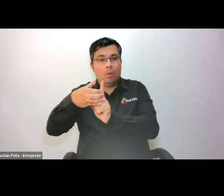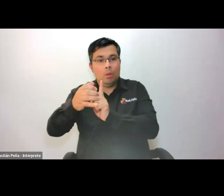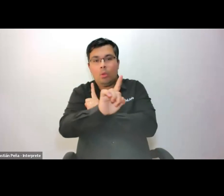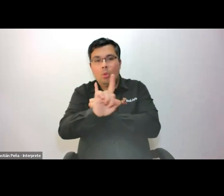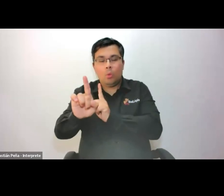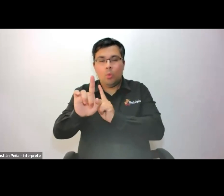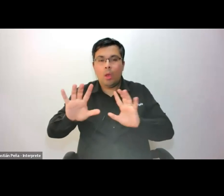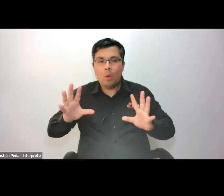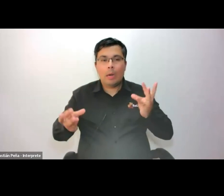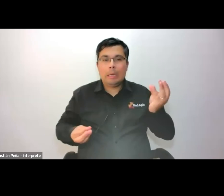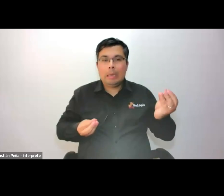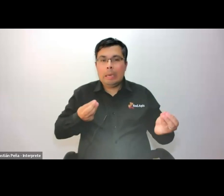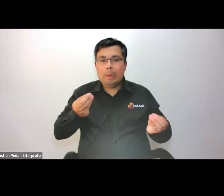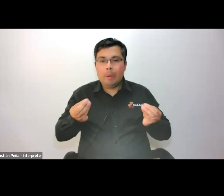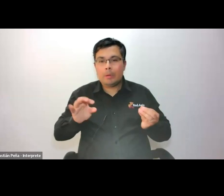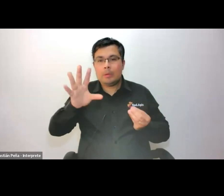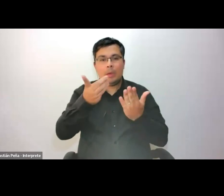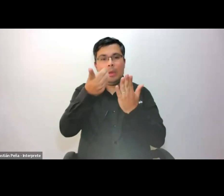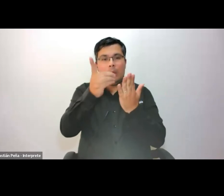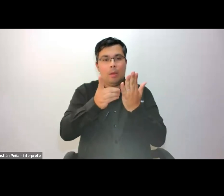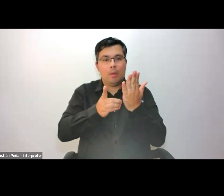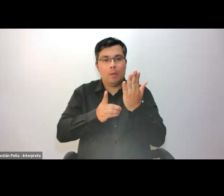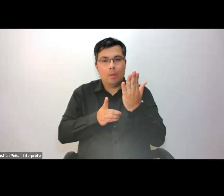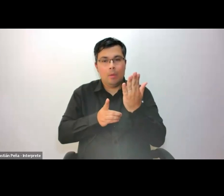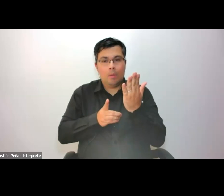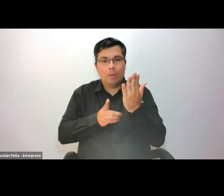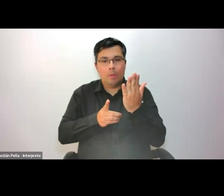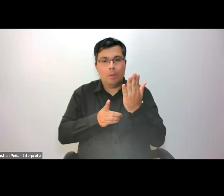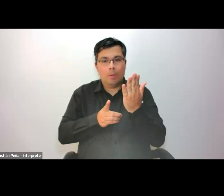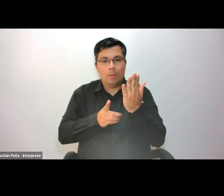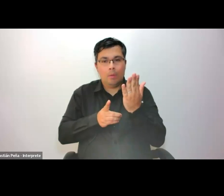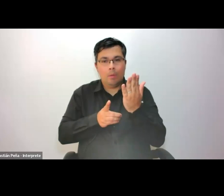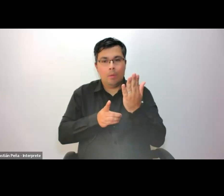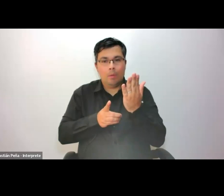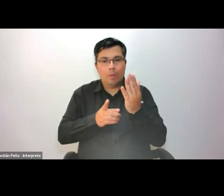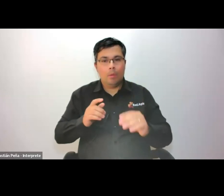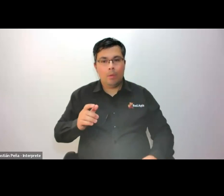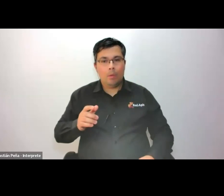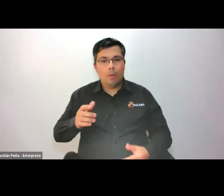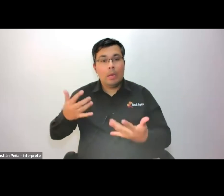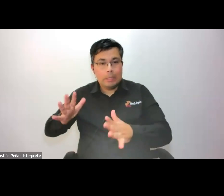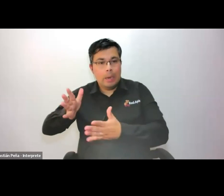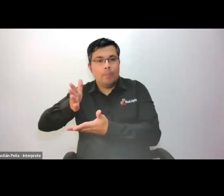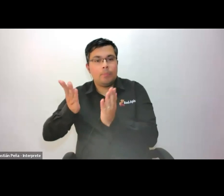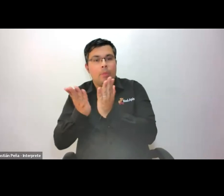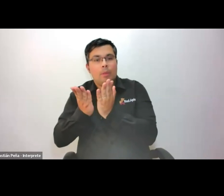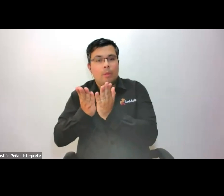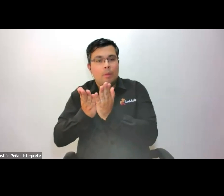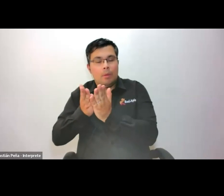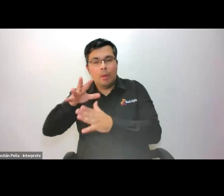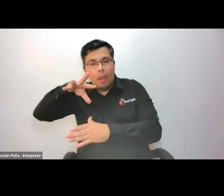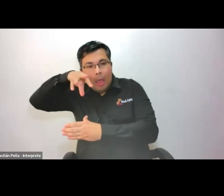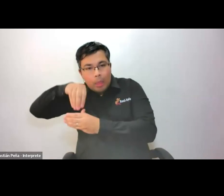qué pasa si el diagnóstico de autismo aparece durante el año estando el estudiante matriculado, en general el párvulo